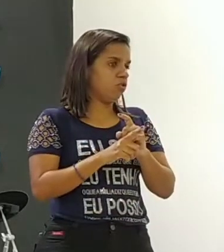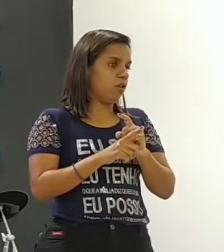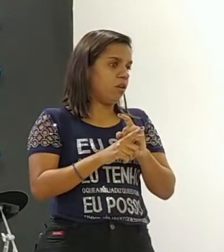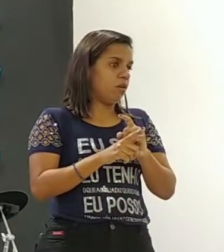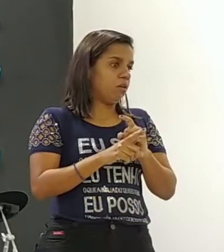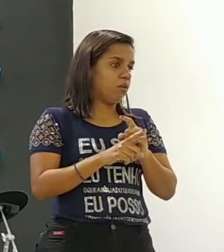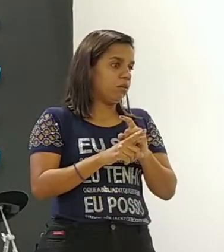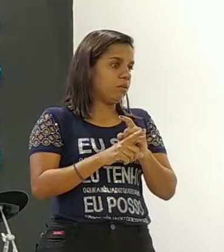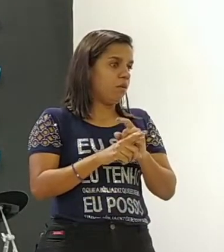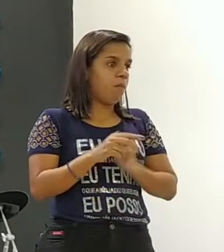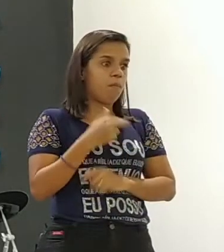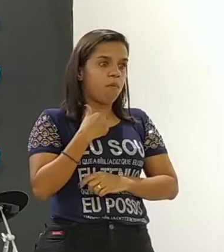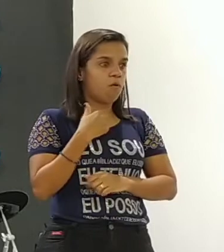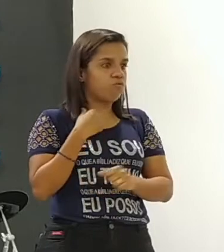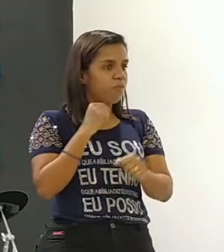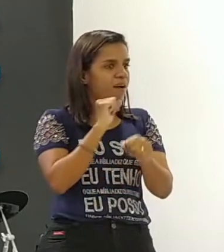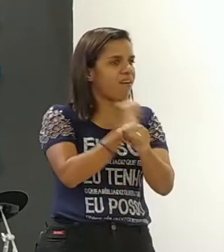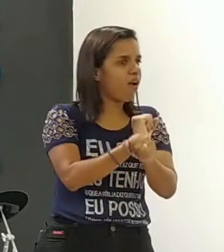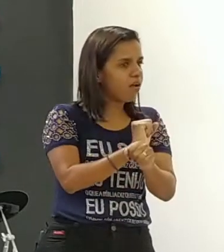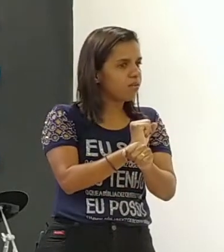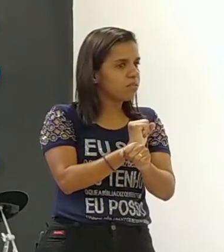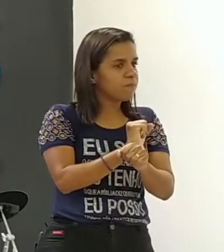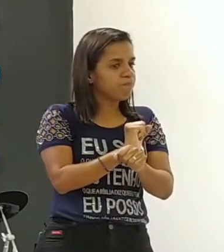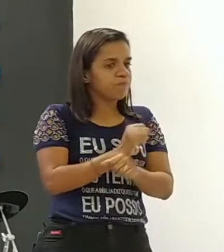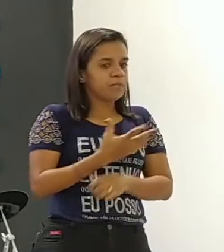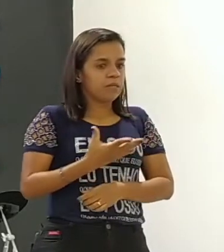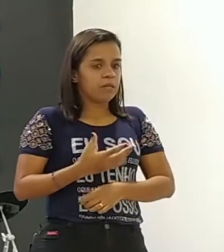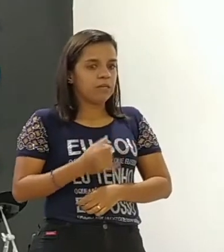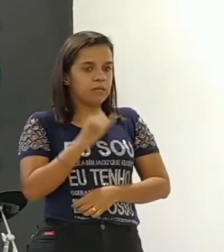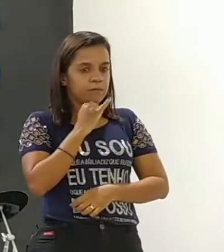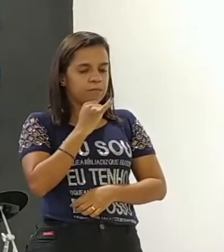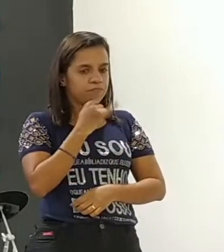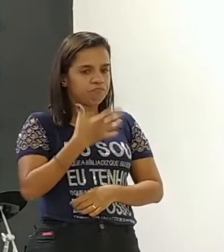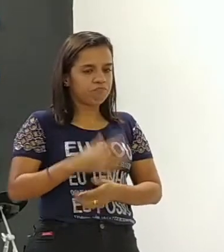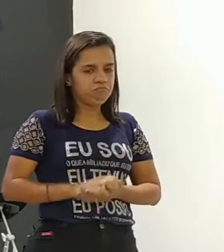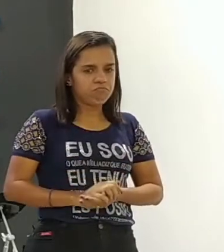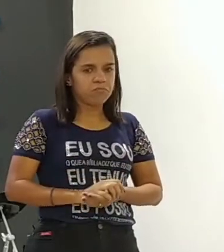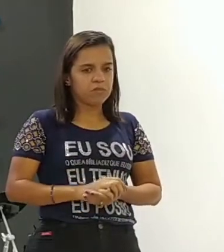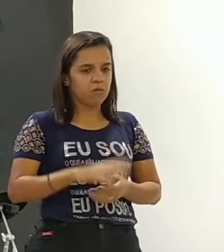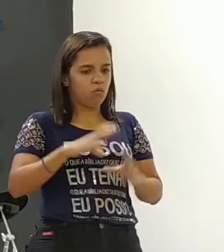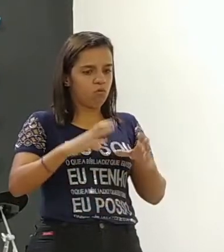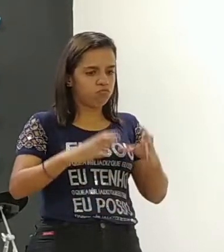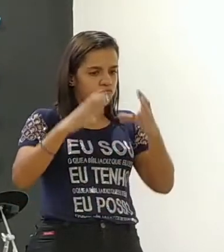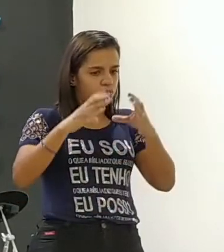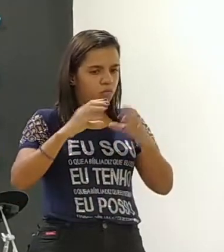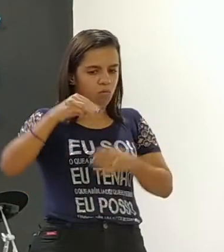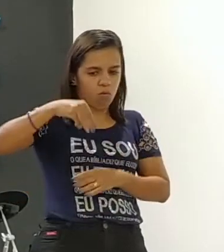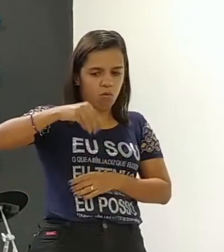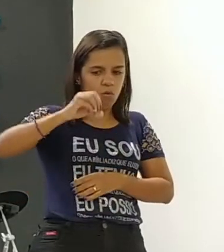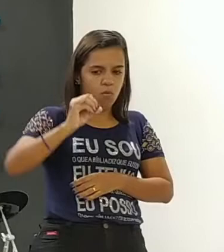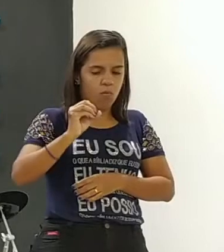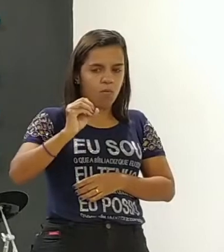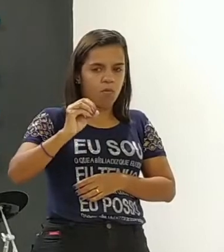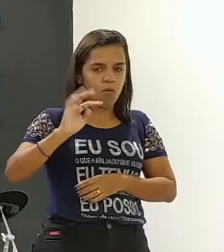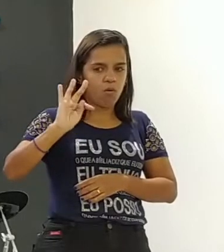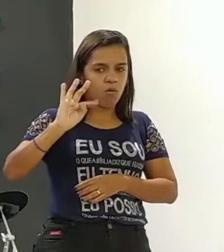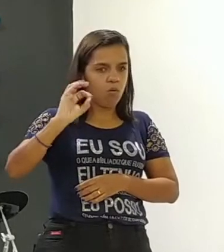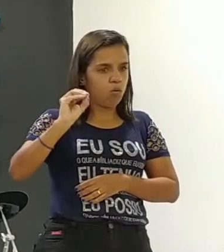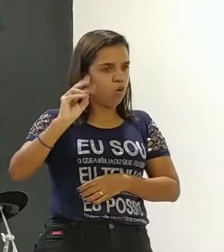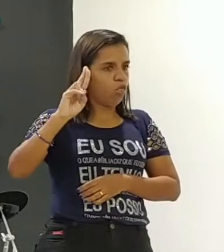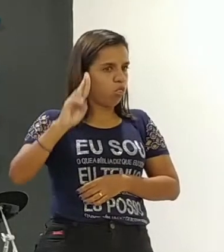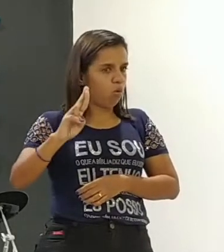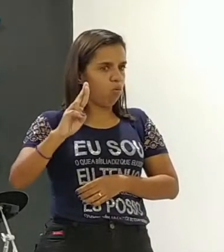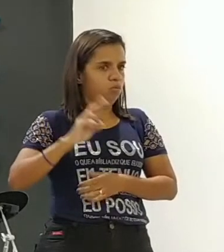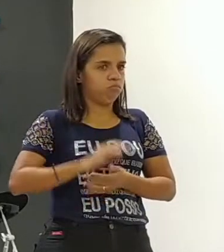A engrenagem, se você pegar um motor, seja ele o tamanho que for, ele vai ter engrenagem de